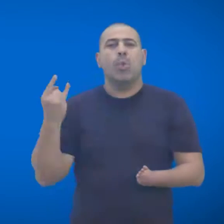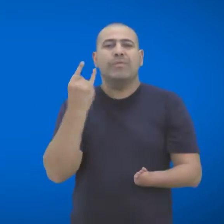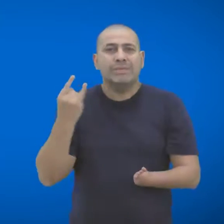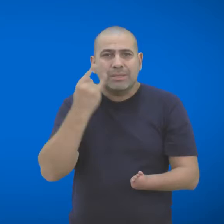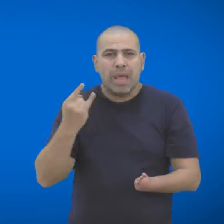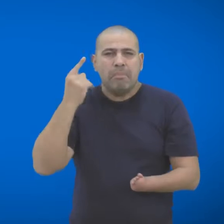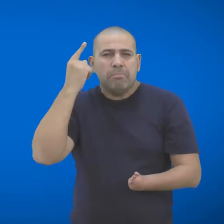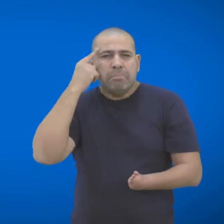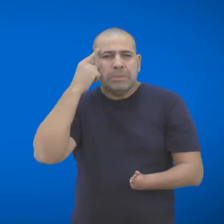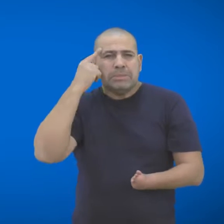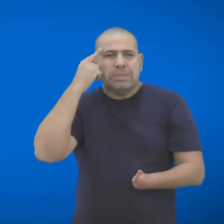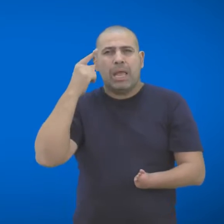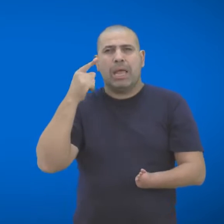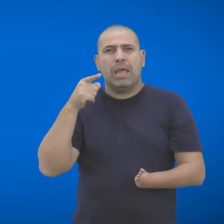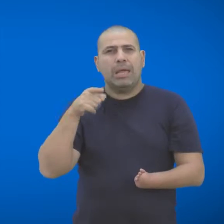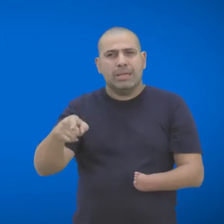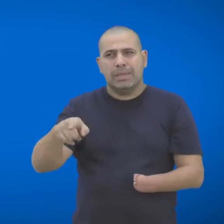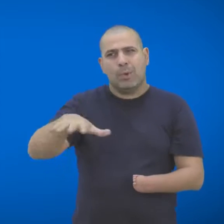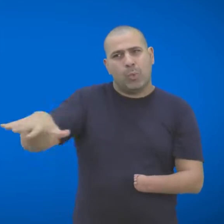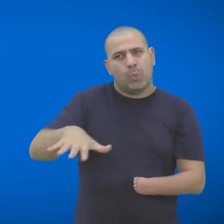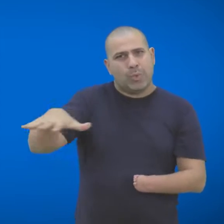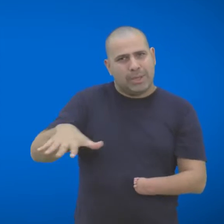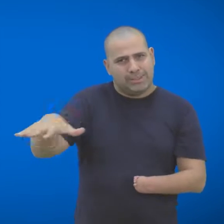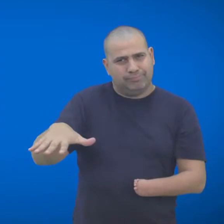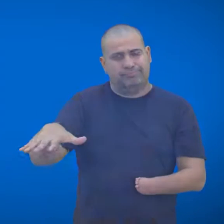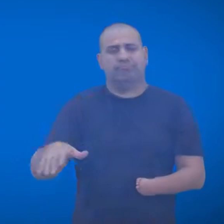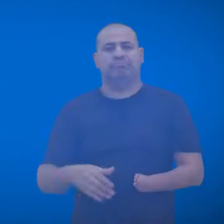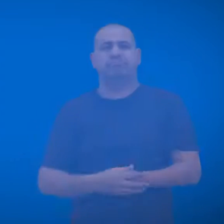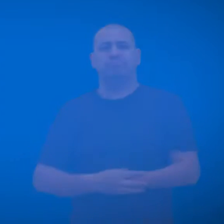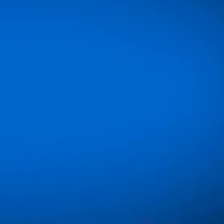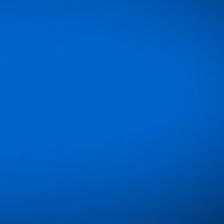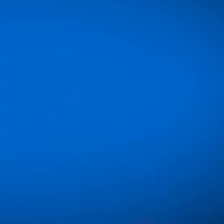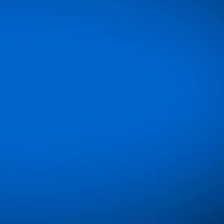una universidad pensada desde el territorio